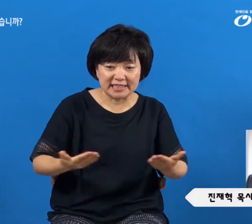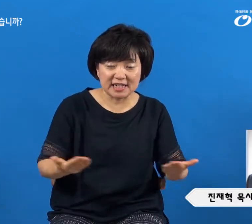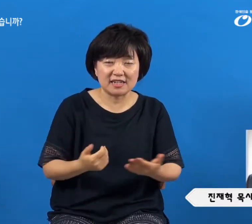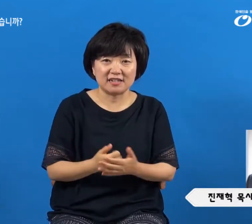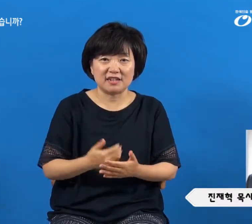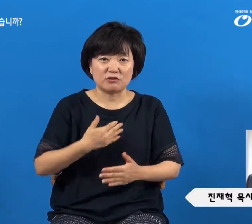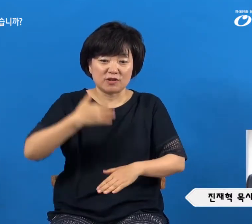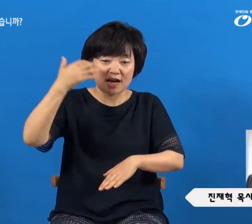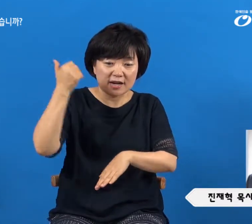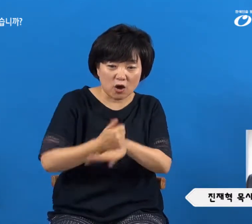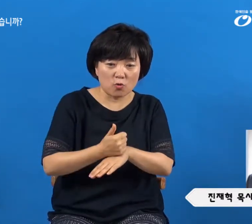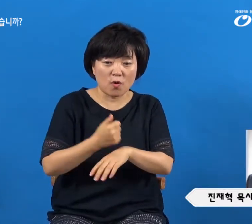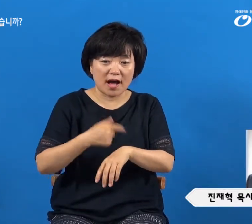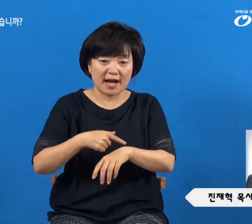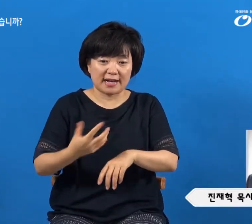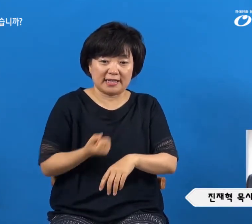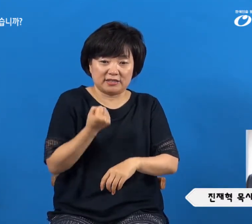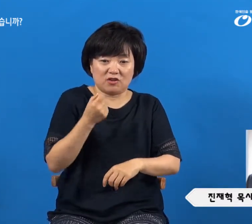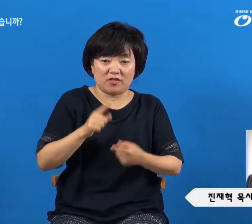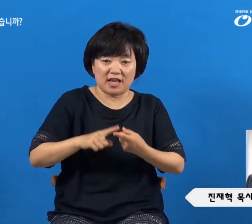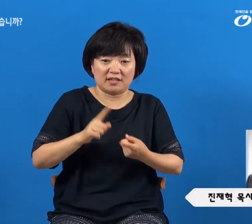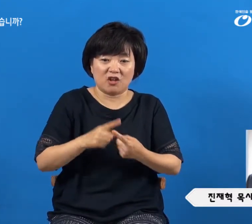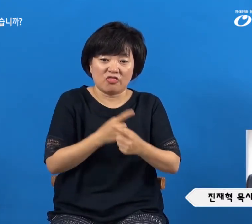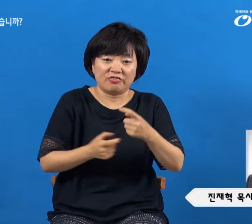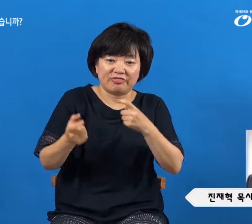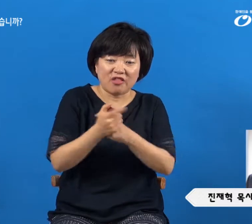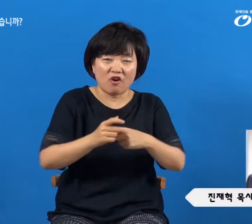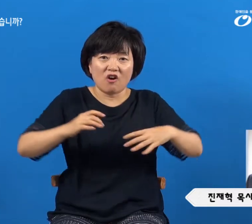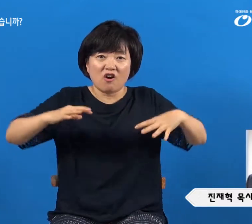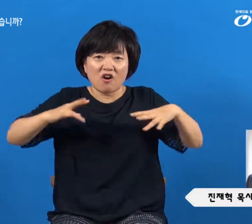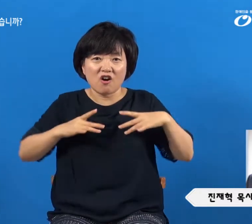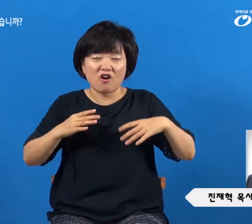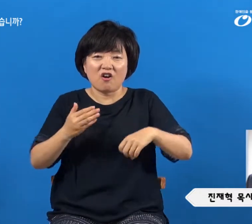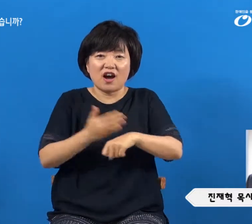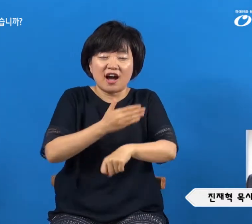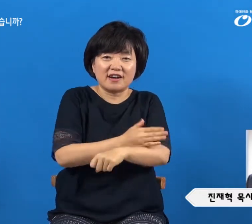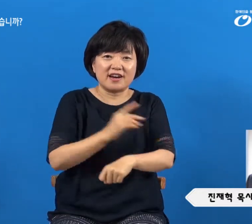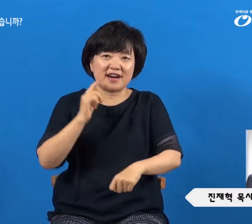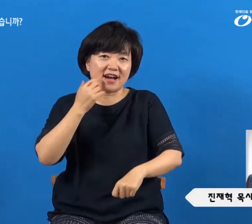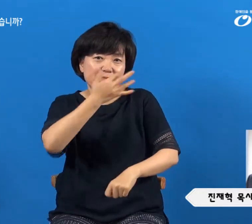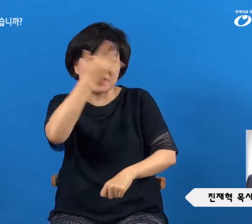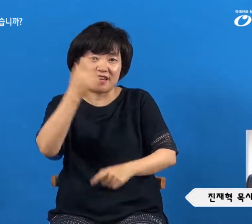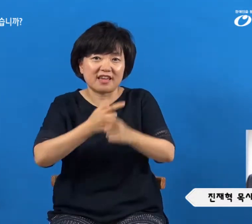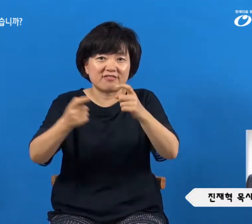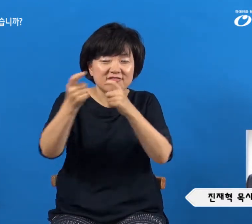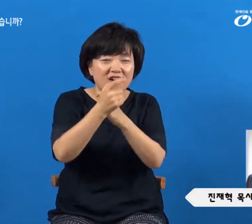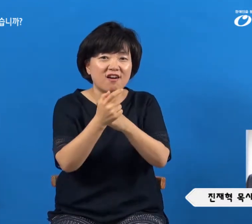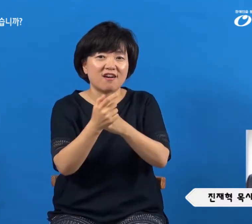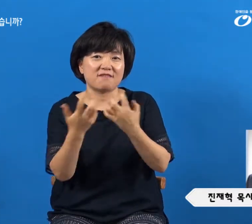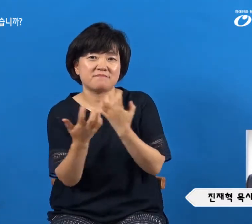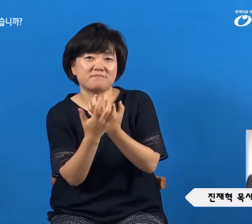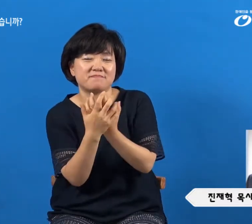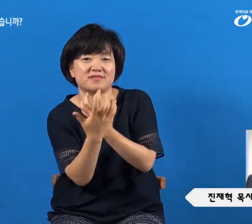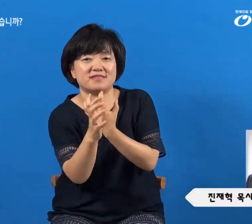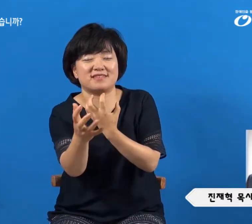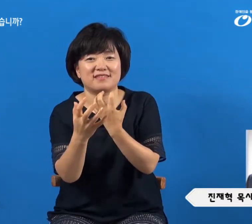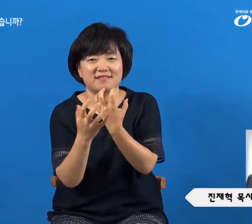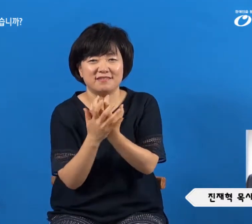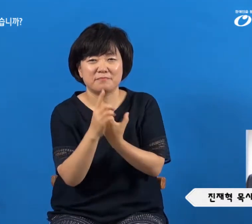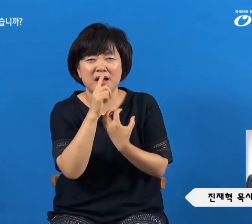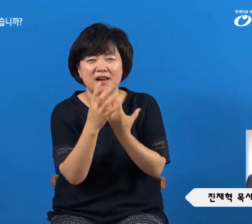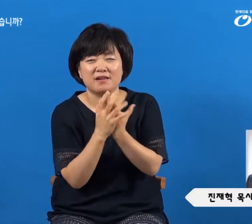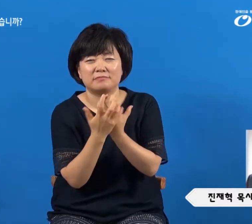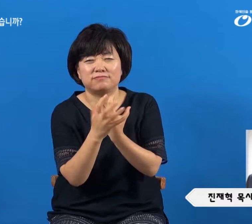우리의 한 결과에 대해서 조금 더 크게, 아름답게, 풍성하게 더 많이